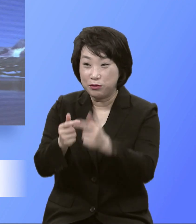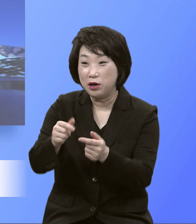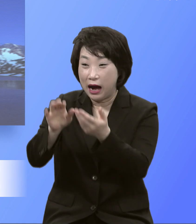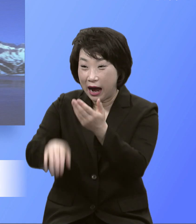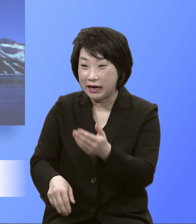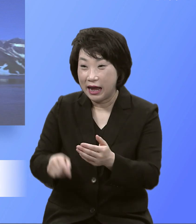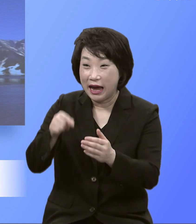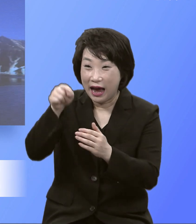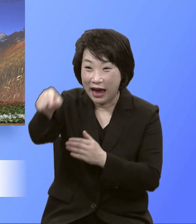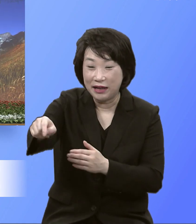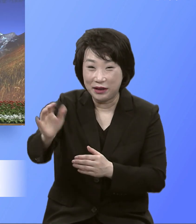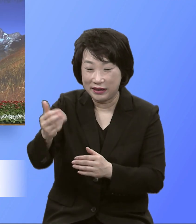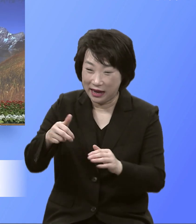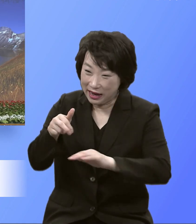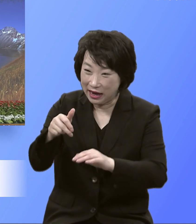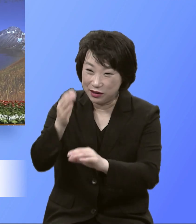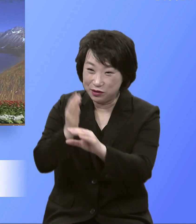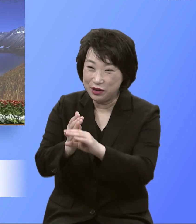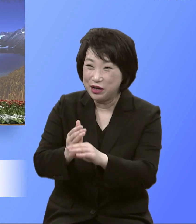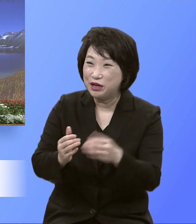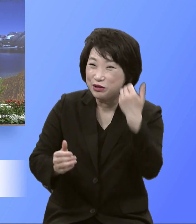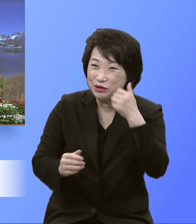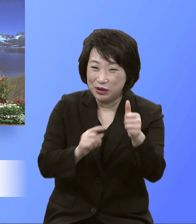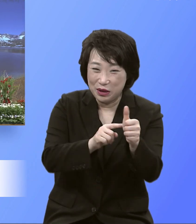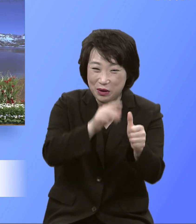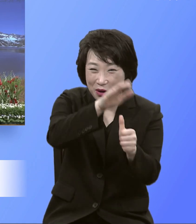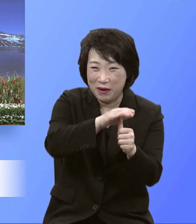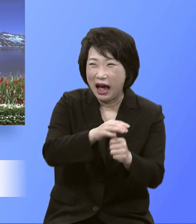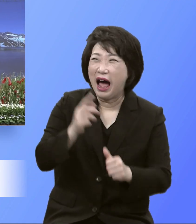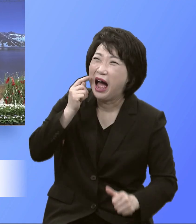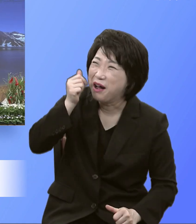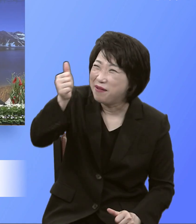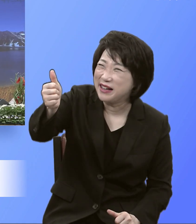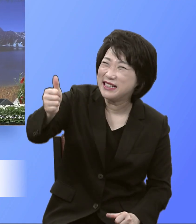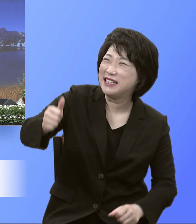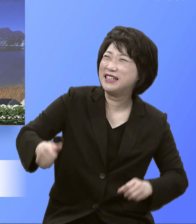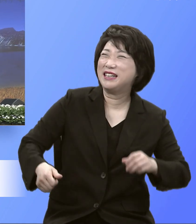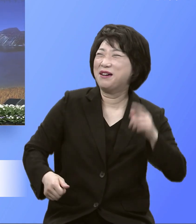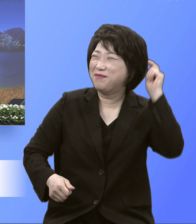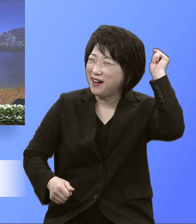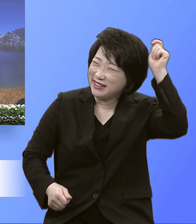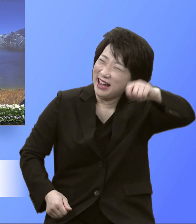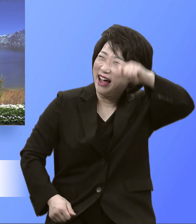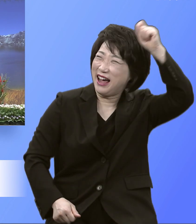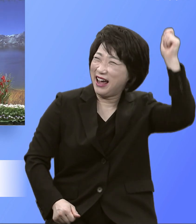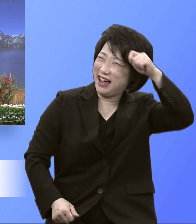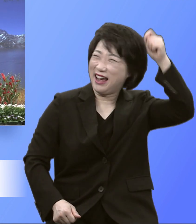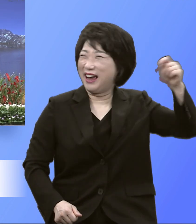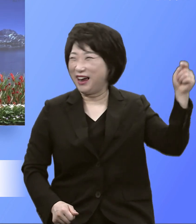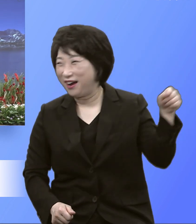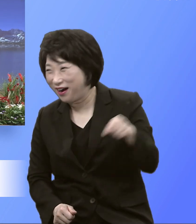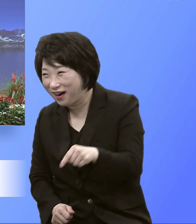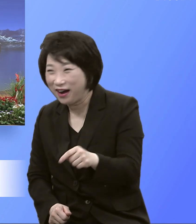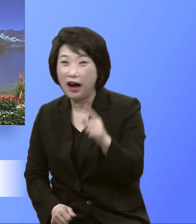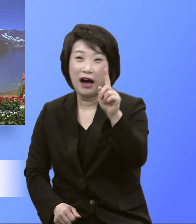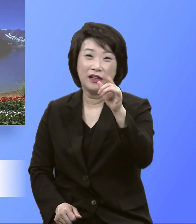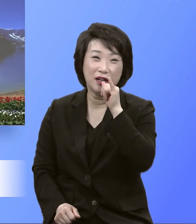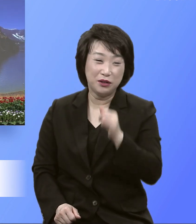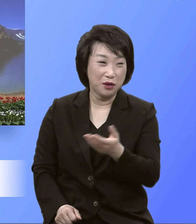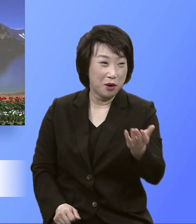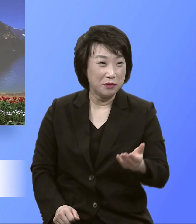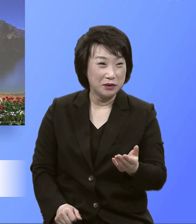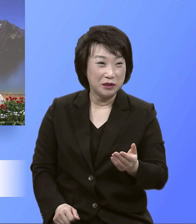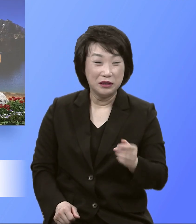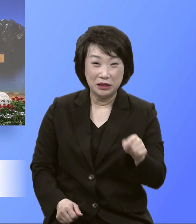쪽으로 가는데 아버지 하고 쫓아오는데 그 많은 애들 중에서 왜 신기하게